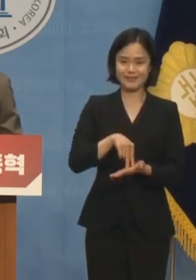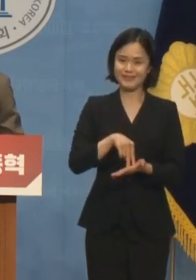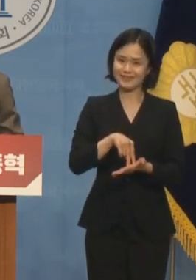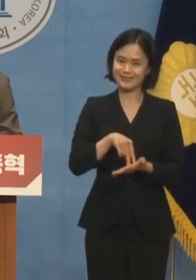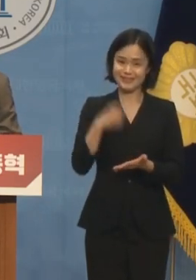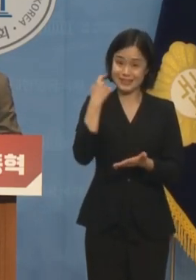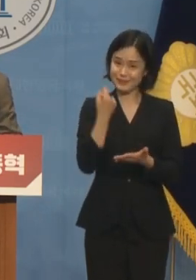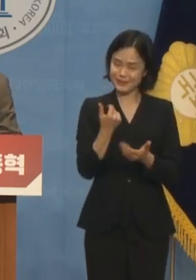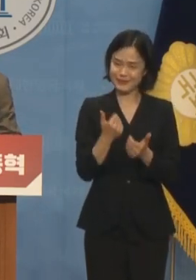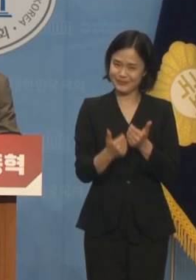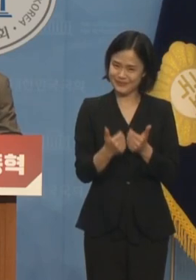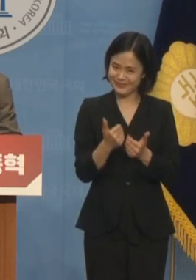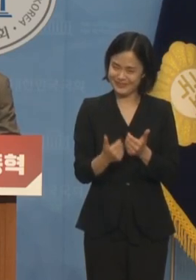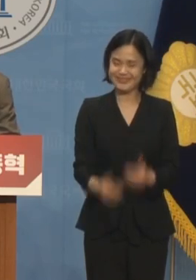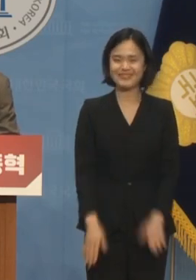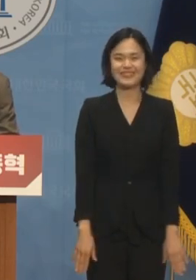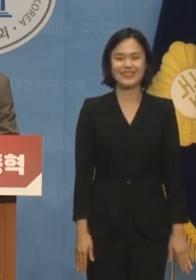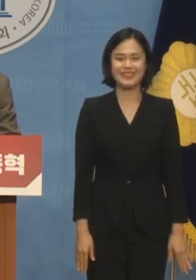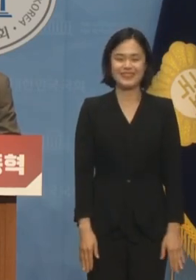시작하겠습니다.